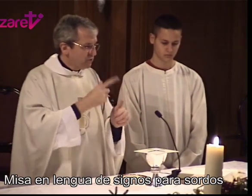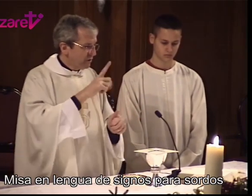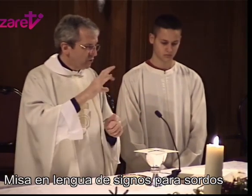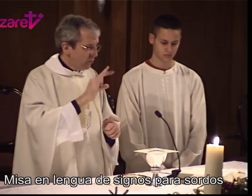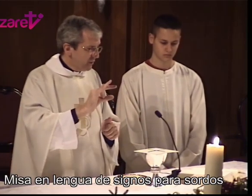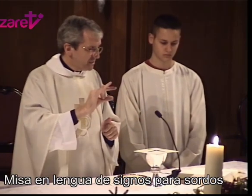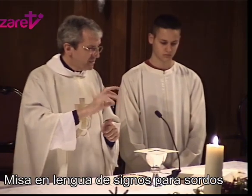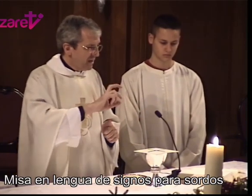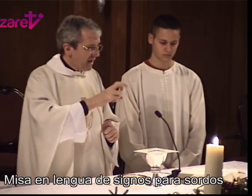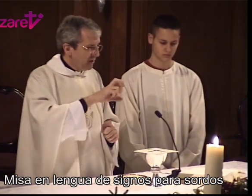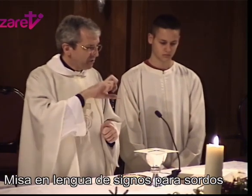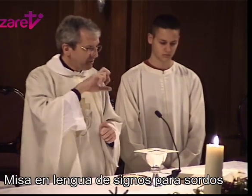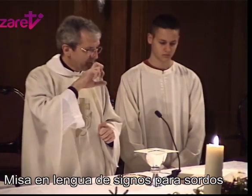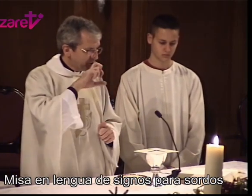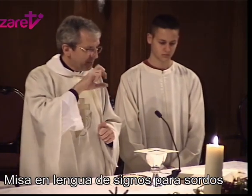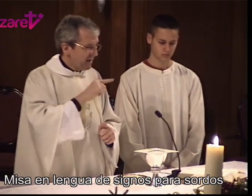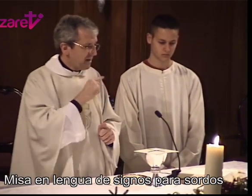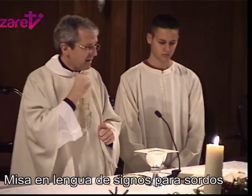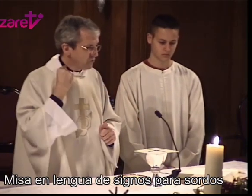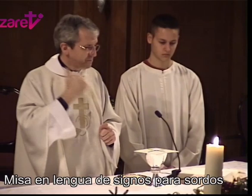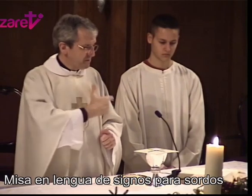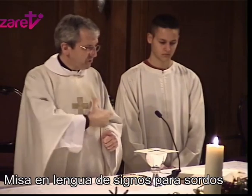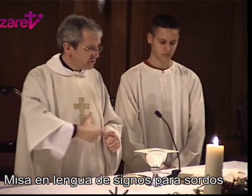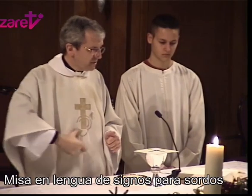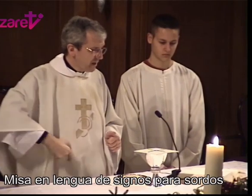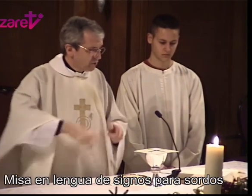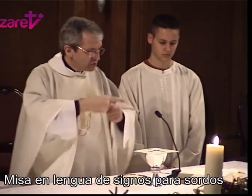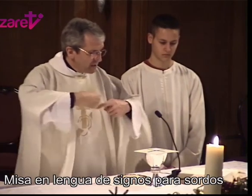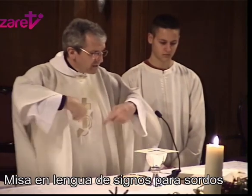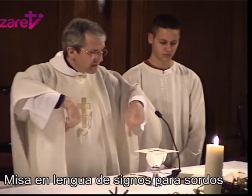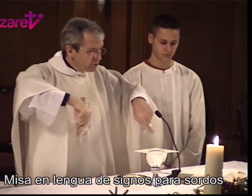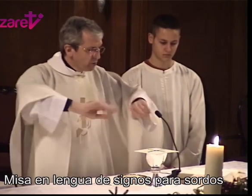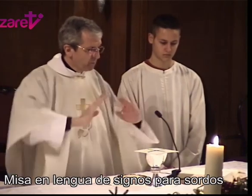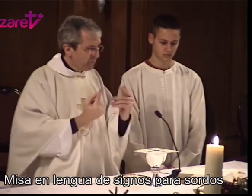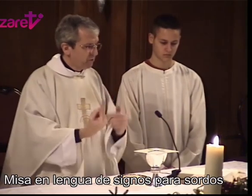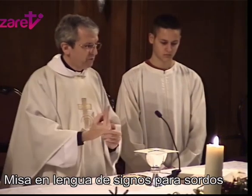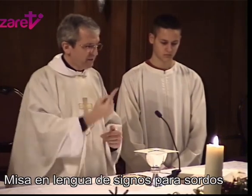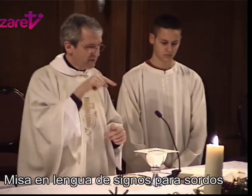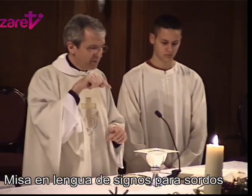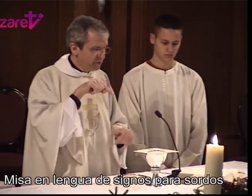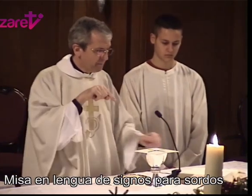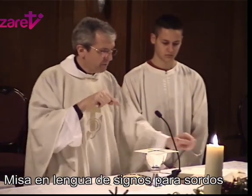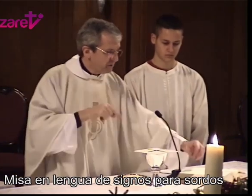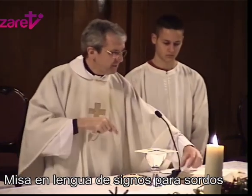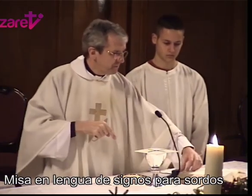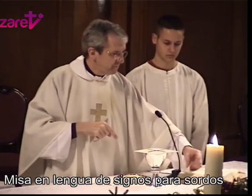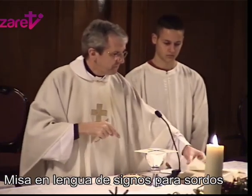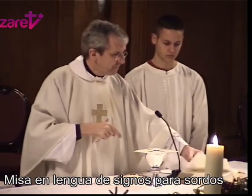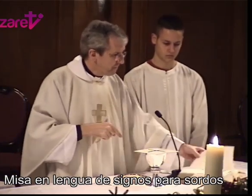apostólico Luis, al orden episcopal, a los presbíteros y diáconos y a todo el pueblo redimido por ti.